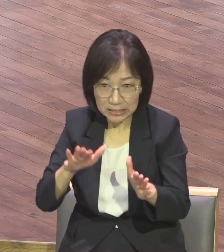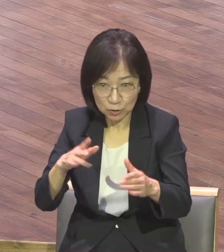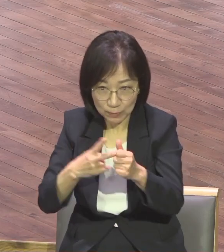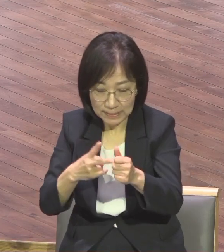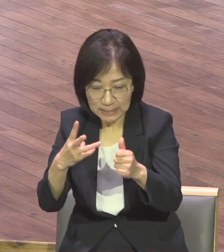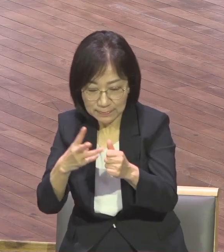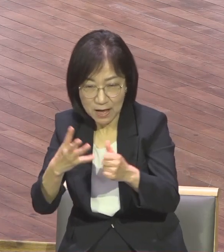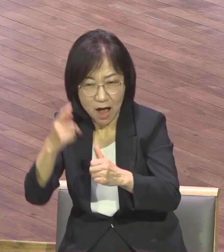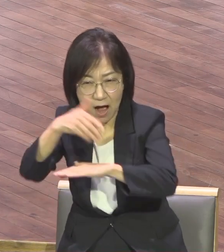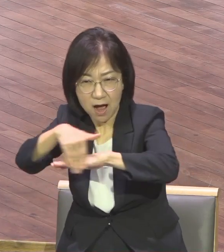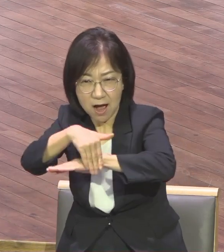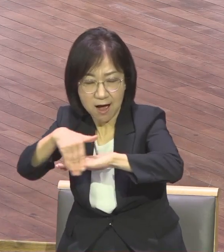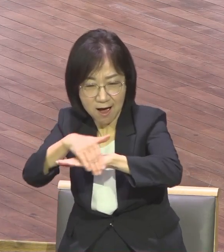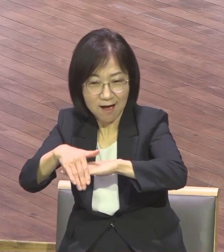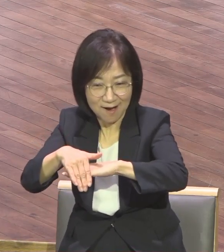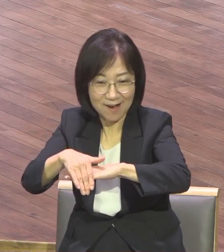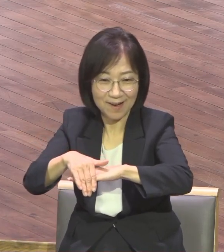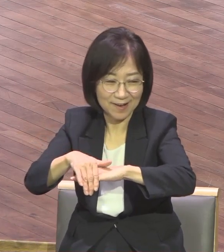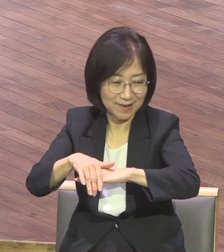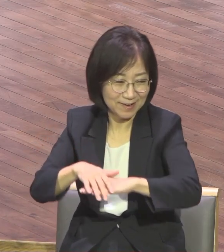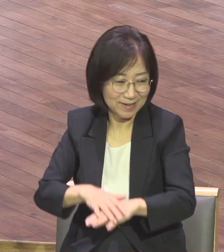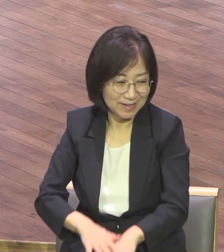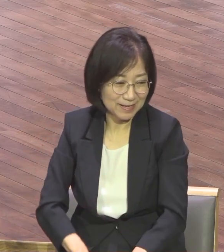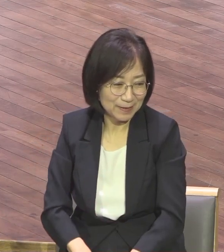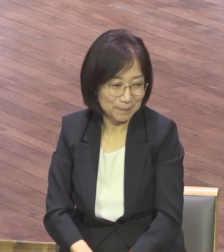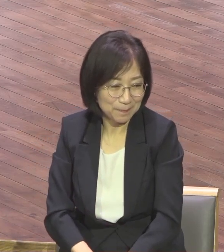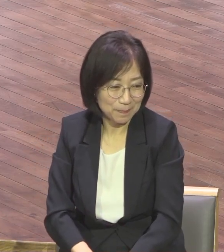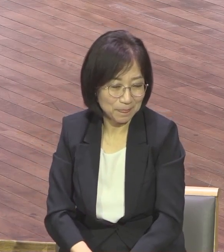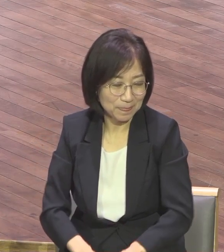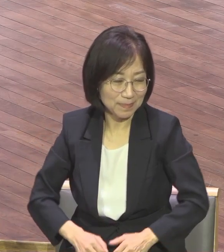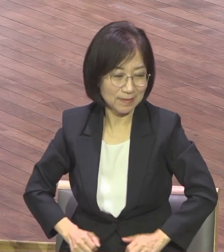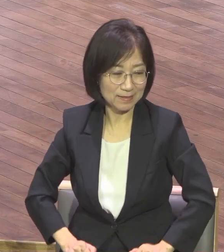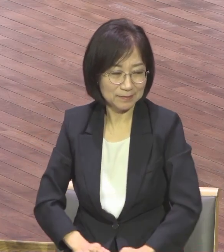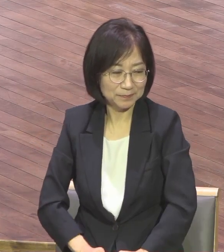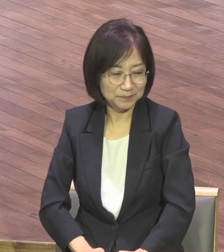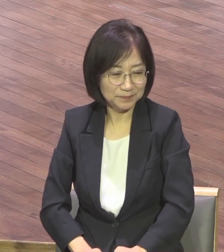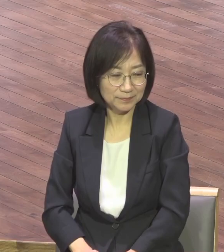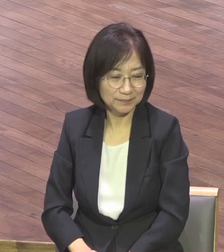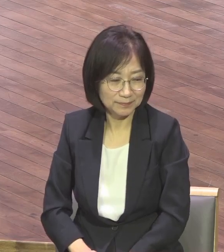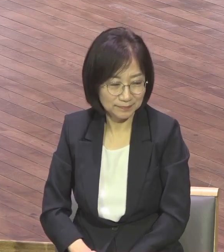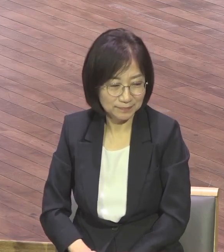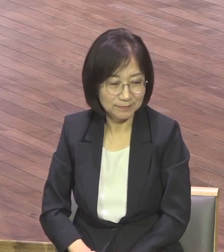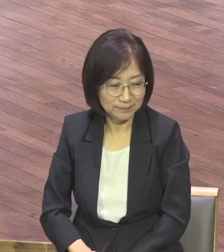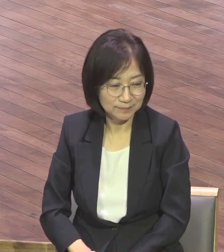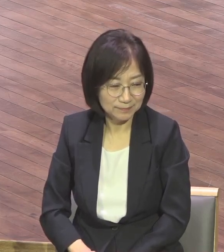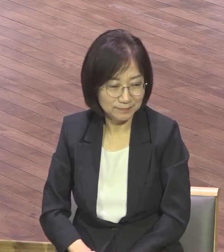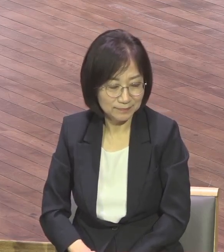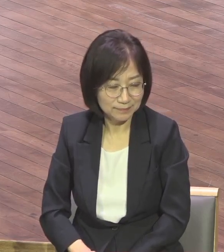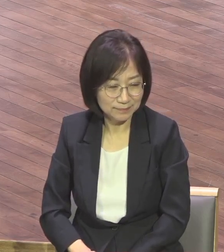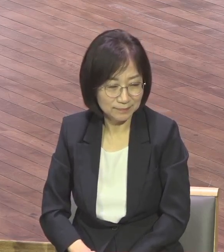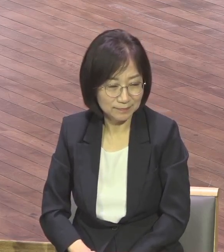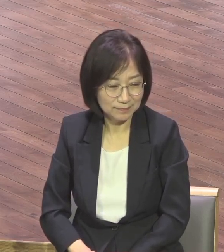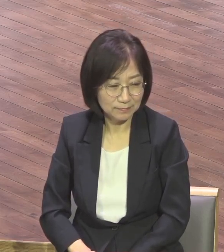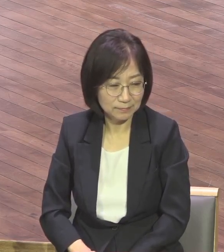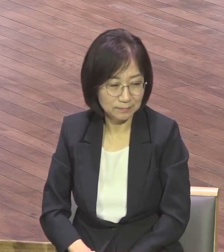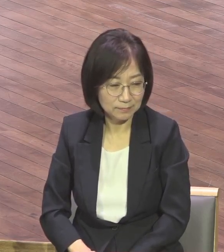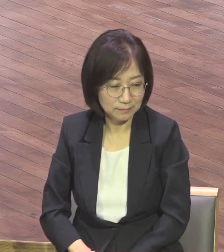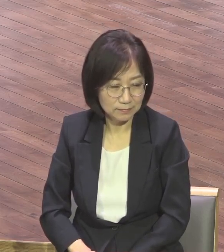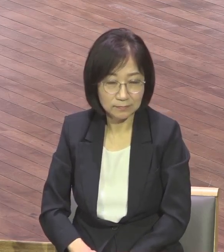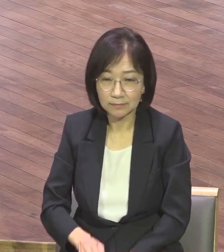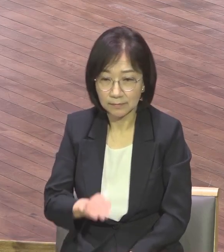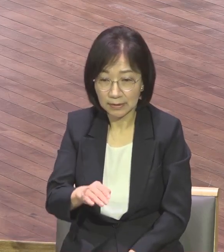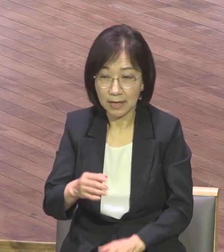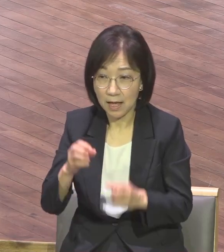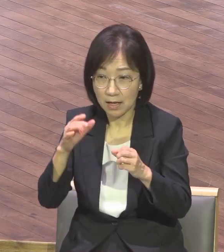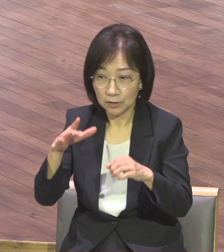되어 있습니다. 새 가족이 온다. 당신은 성교를 위해서 불렀습니다. 딱 나라 원하는 나라 어디냐?